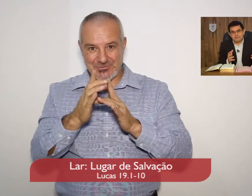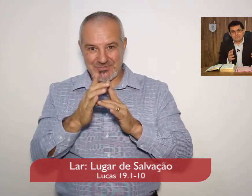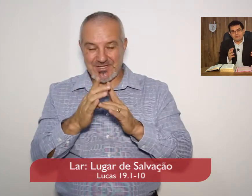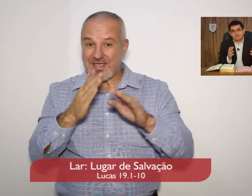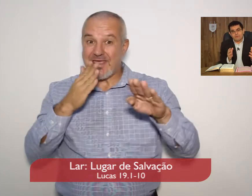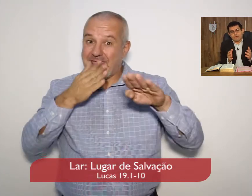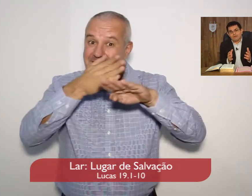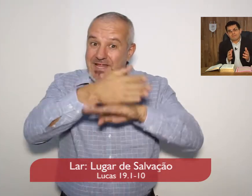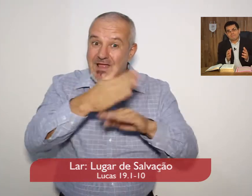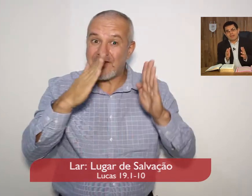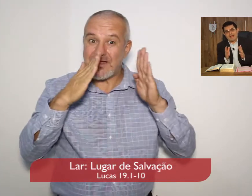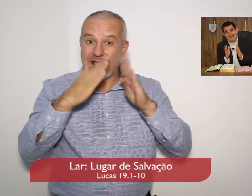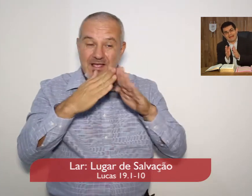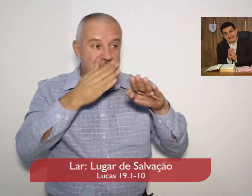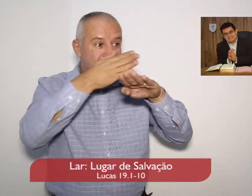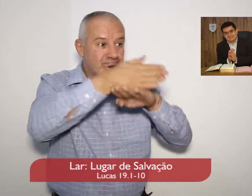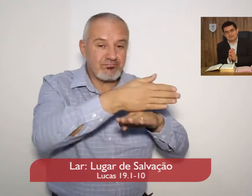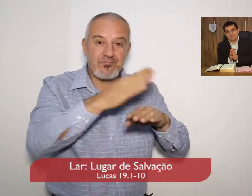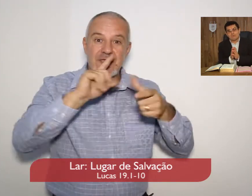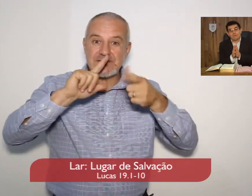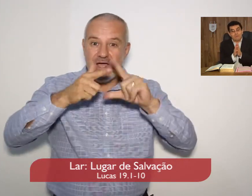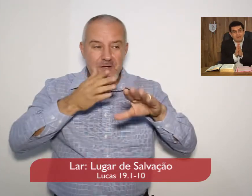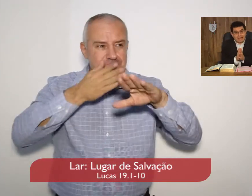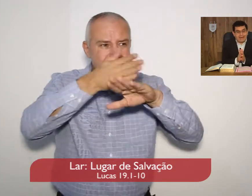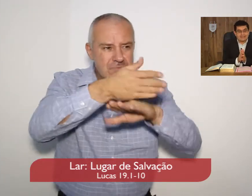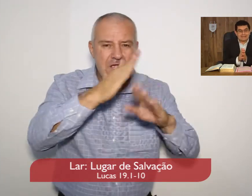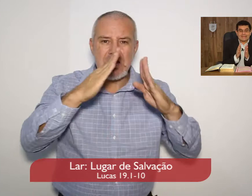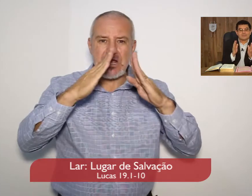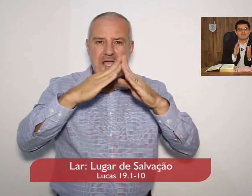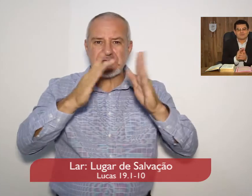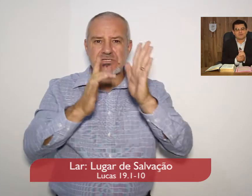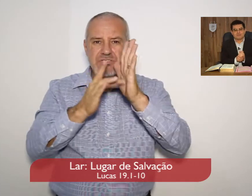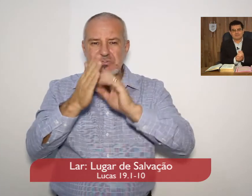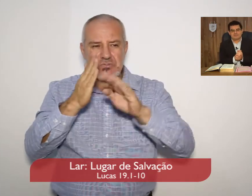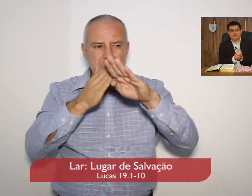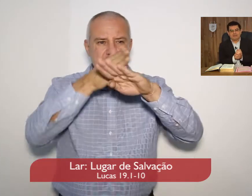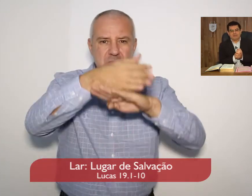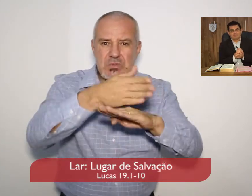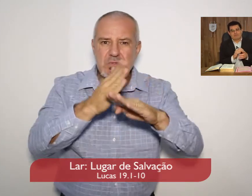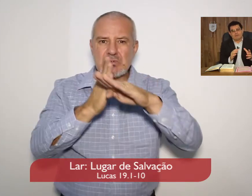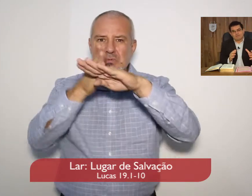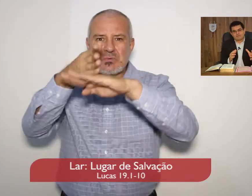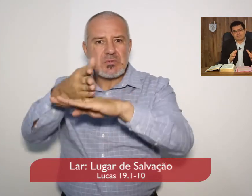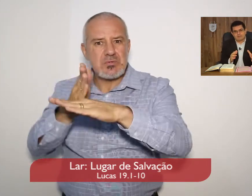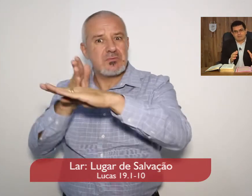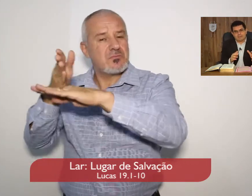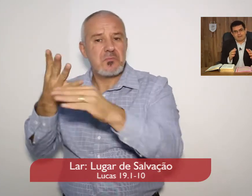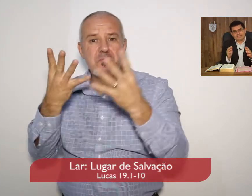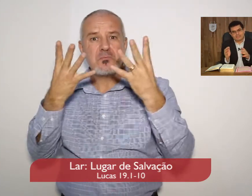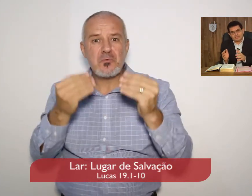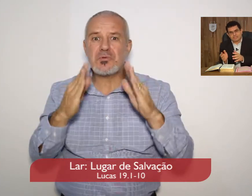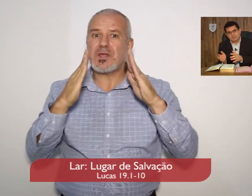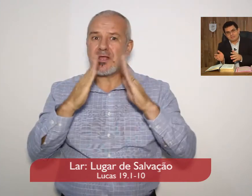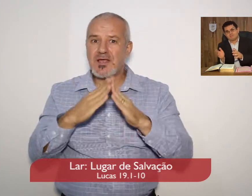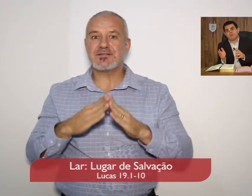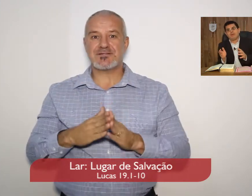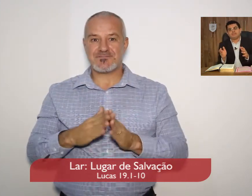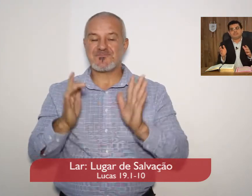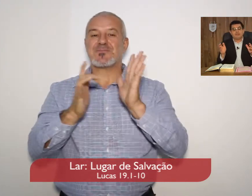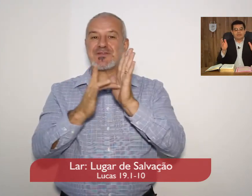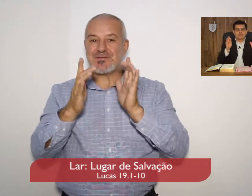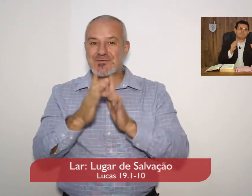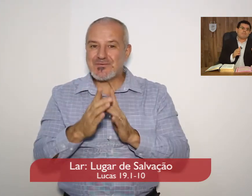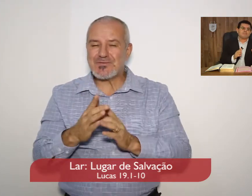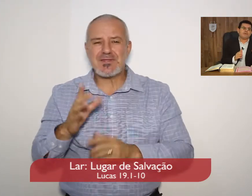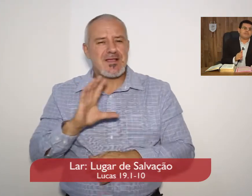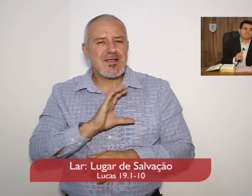Palestina foi a casa, o lar das pessoas. Nós sabemos que na Palestina,